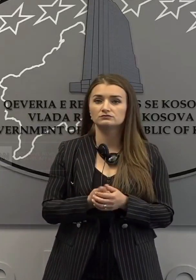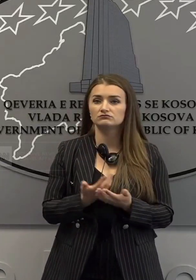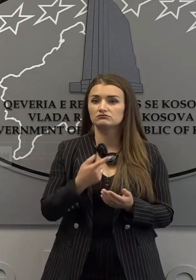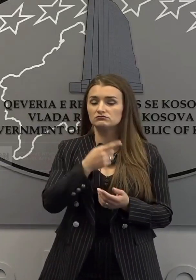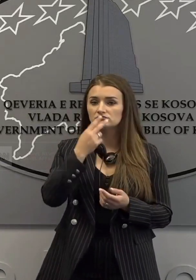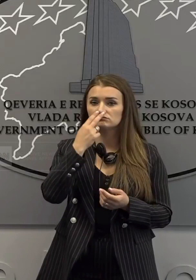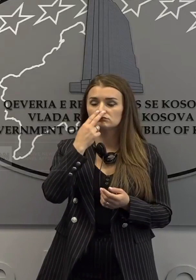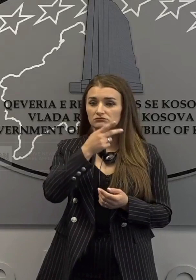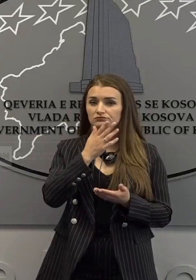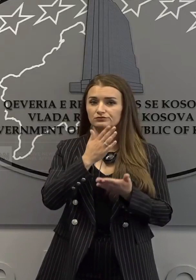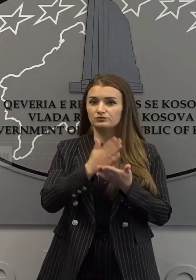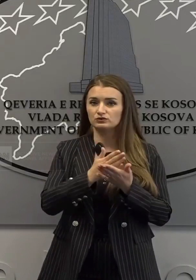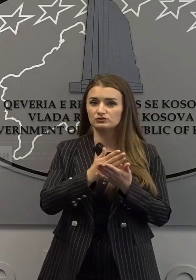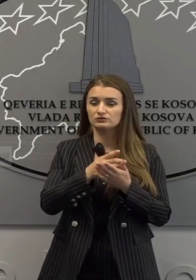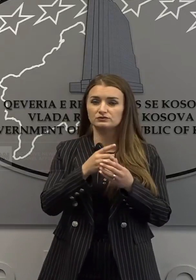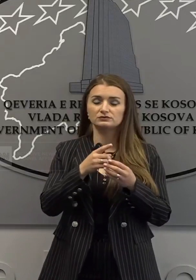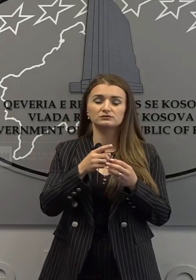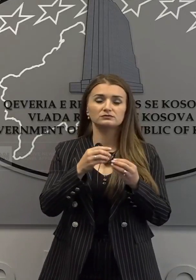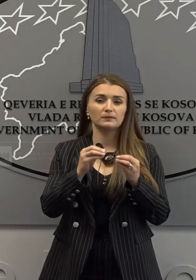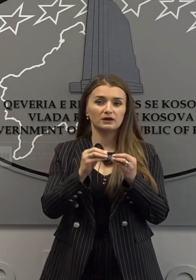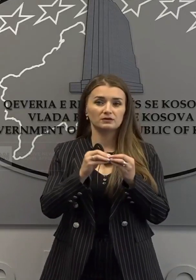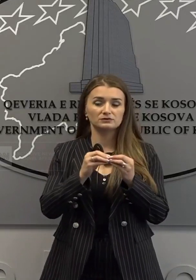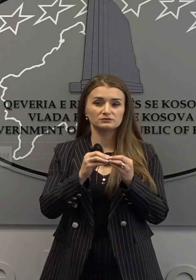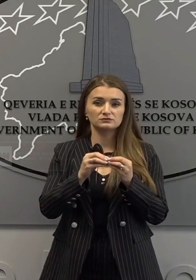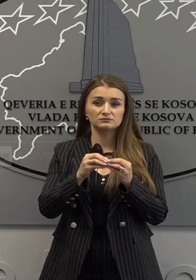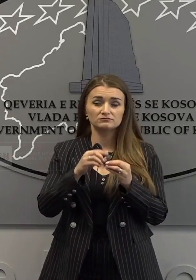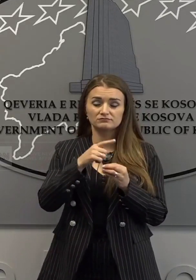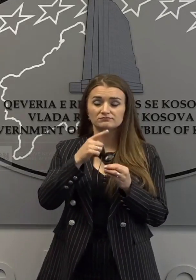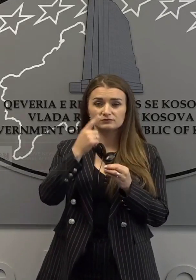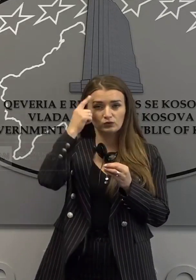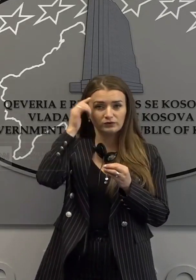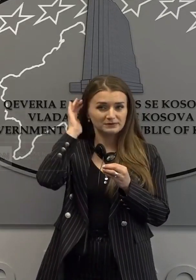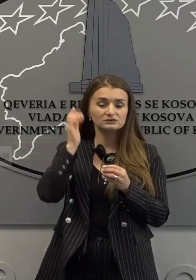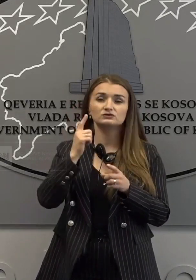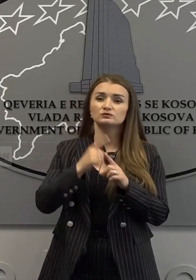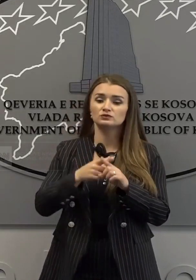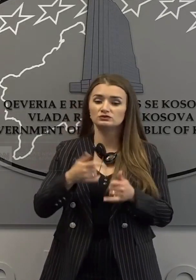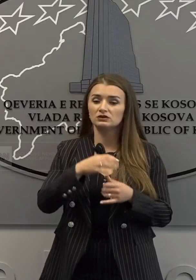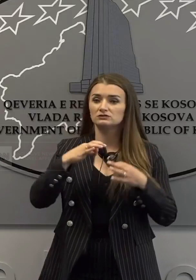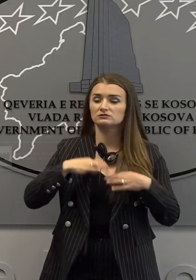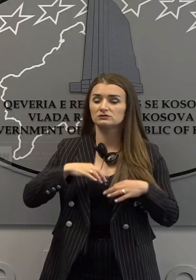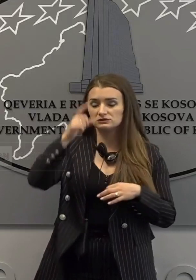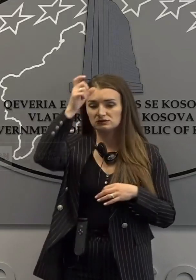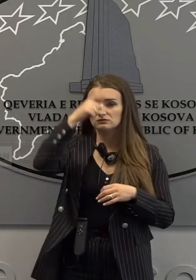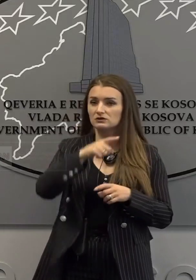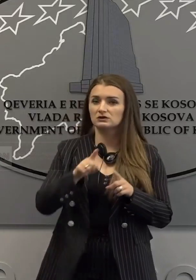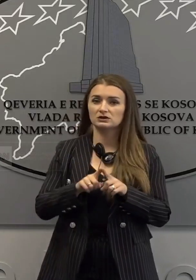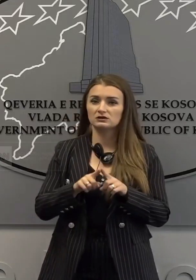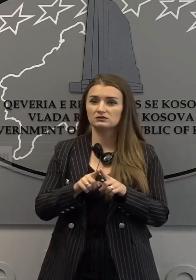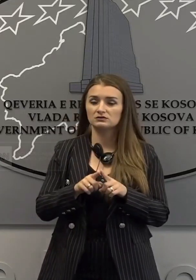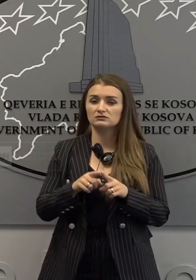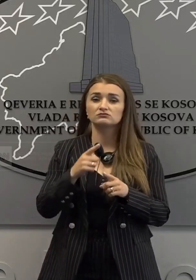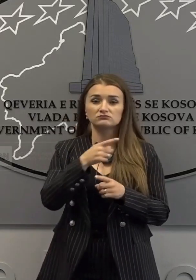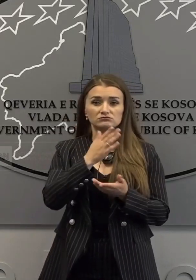kryeministrja Brnabić, e cila në mbledhjen e samitit të Këshillit Evropian, me 13 dhjetori, u ka lexuar publikisht një letër dhe ja